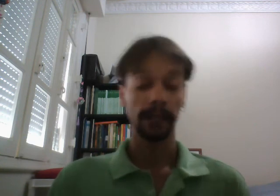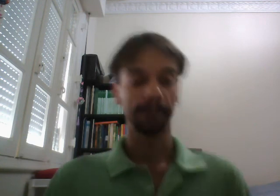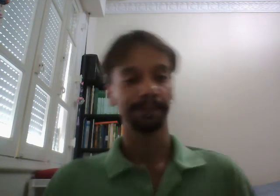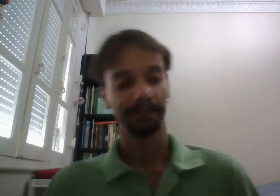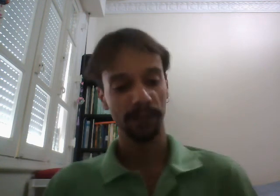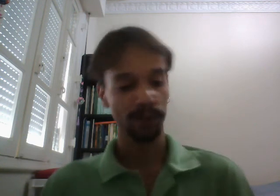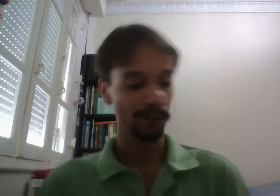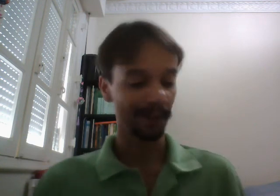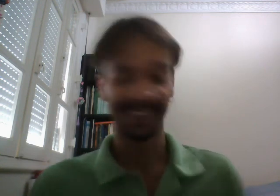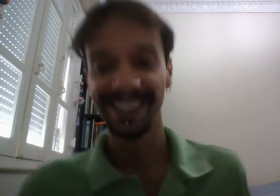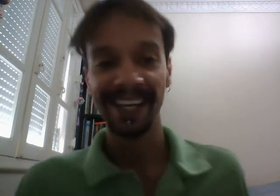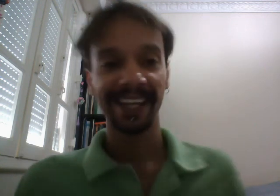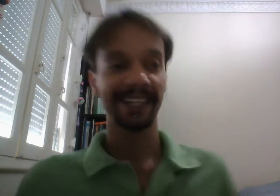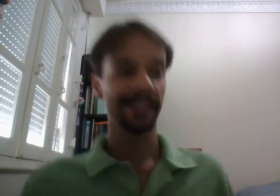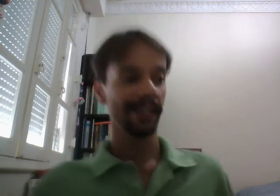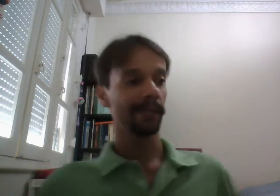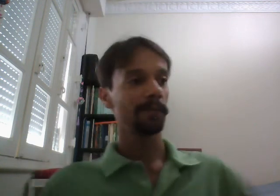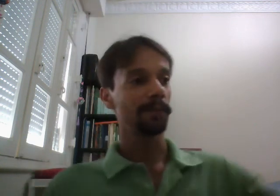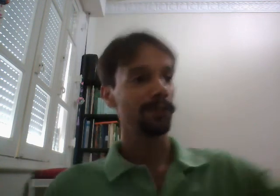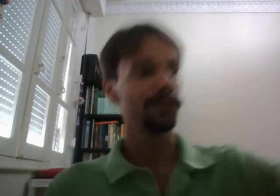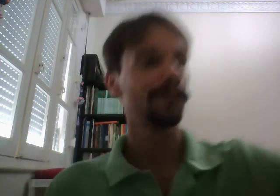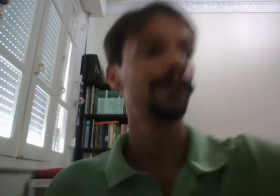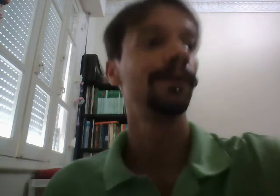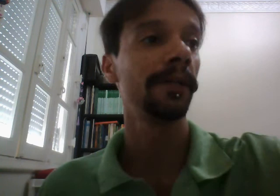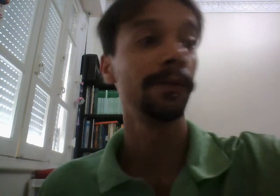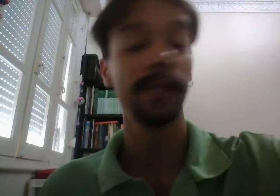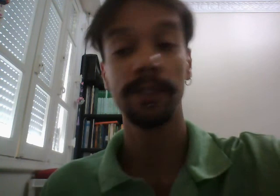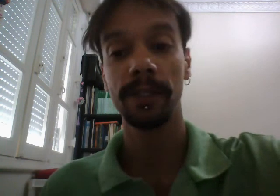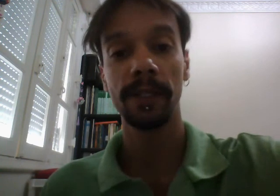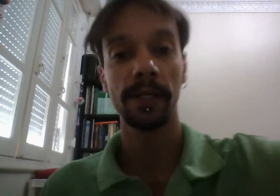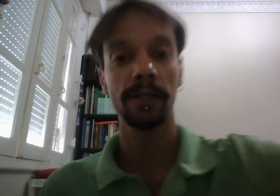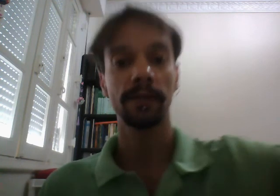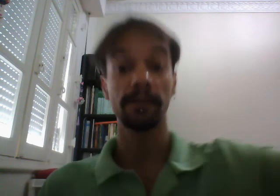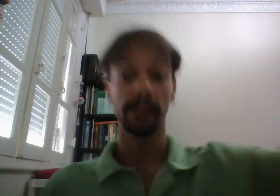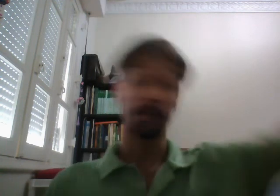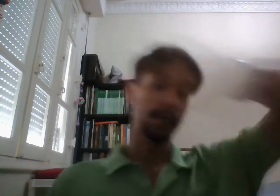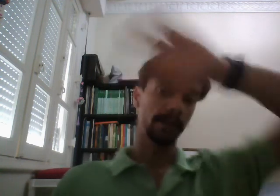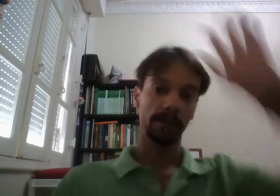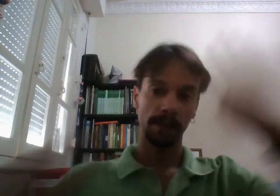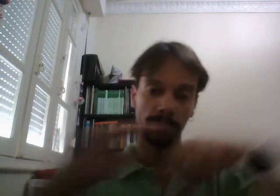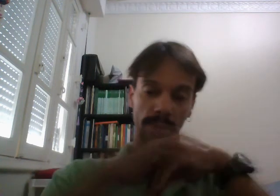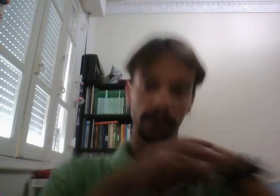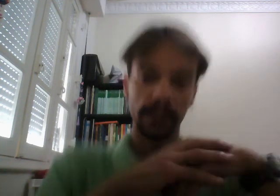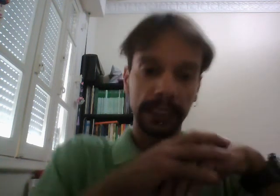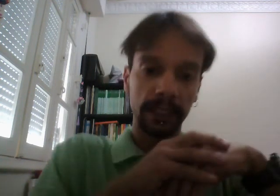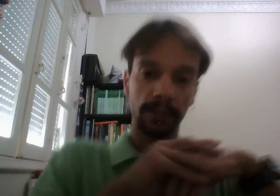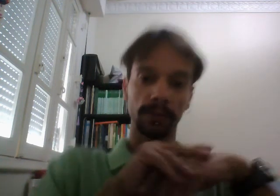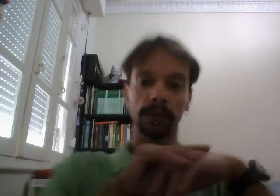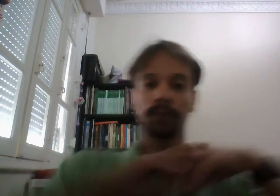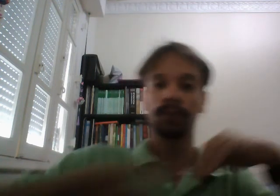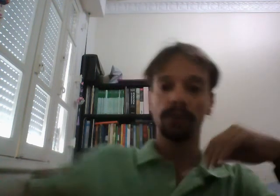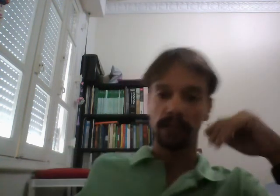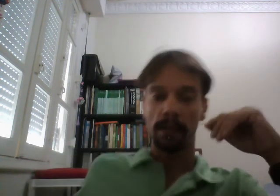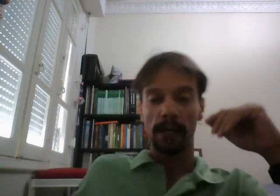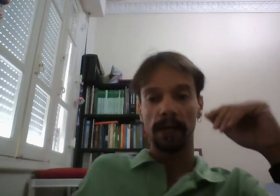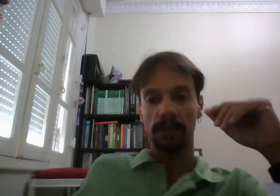Janaína, desculpa, que a Janaína me pediu ontem à noite, e aí eu estava trabalhando também por outras questões de outros trabalhos,